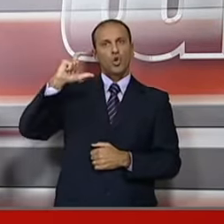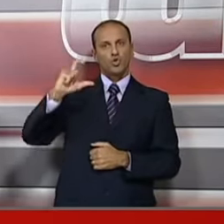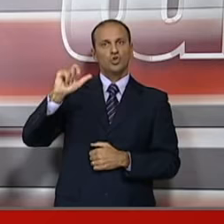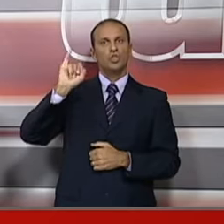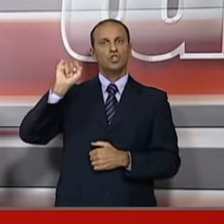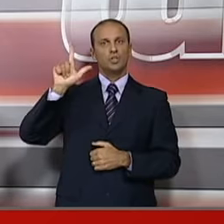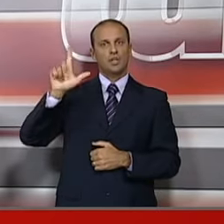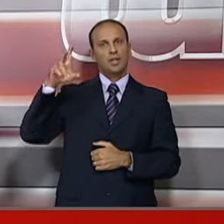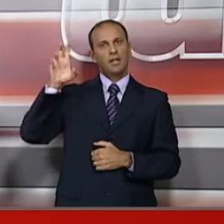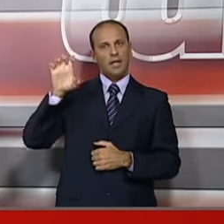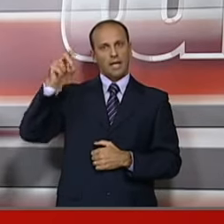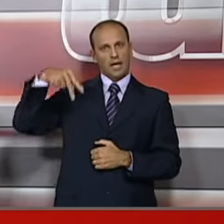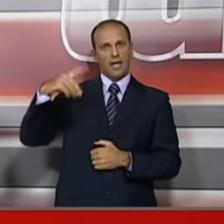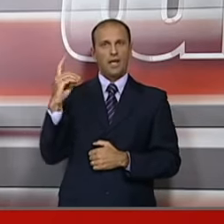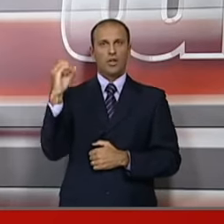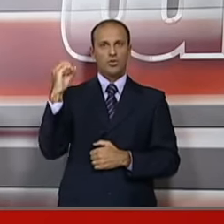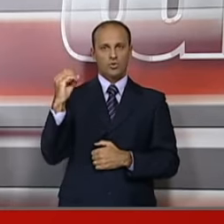sta curando